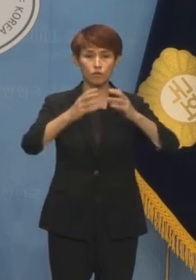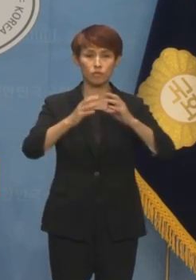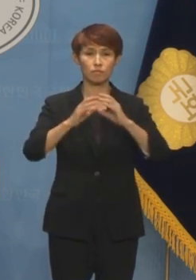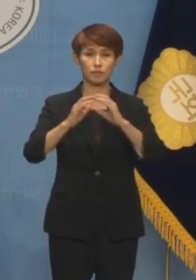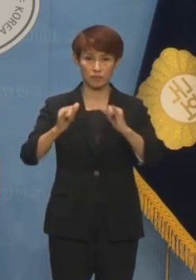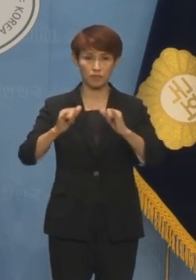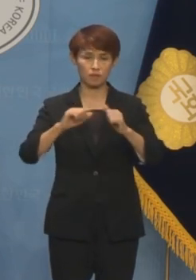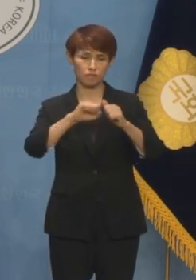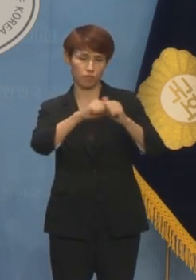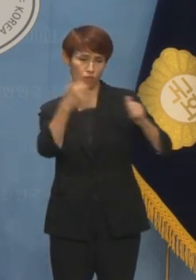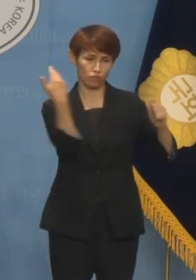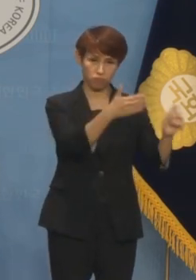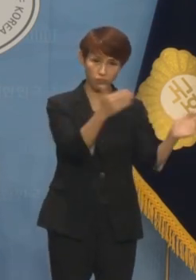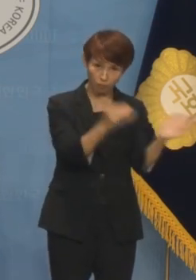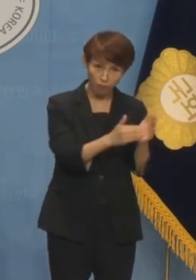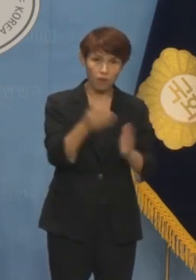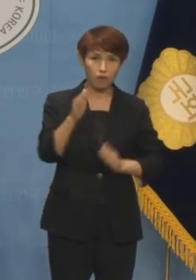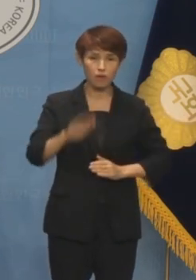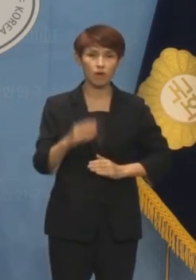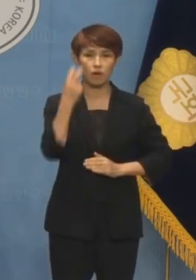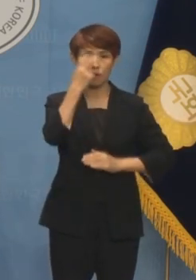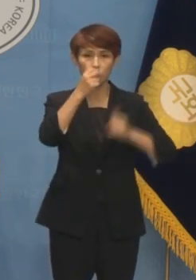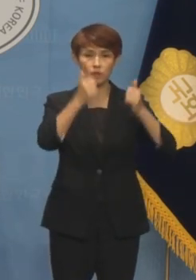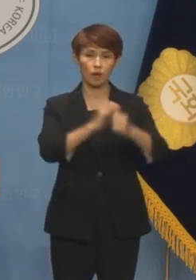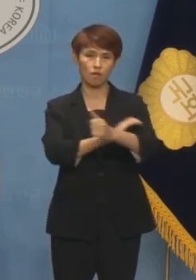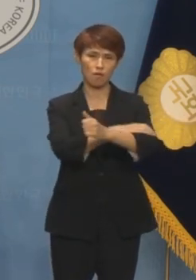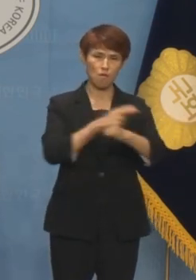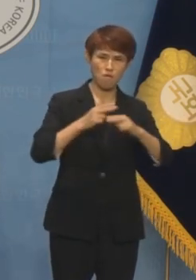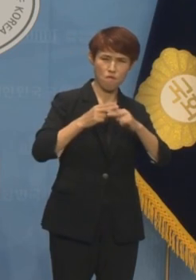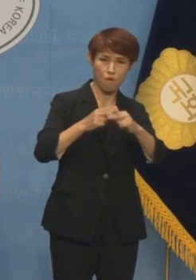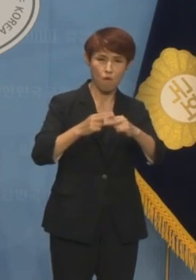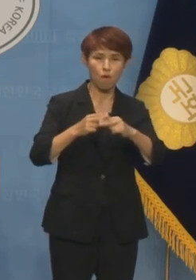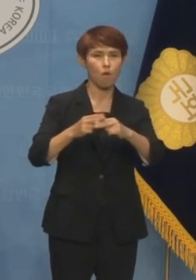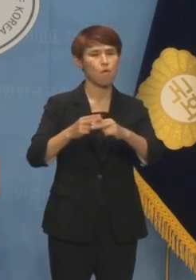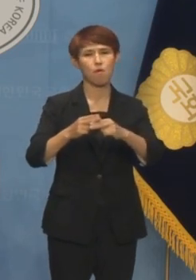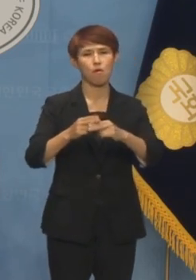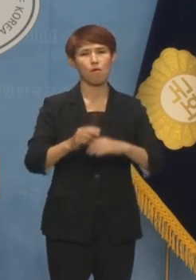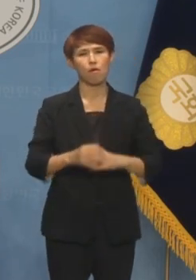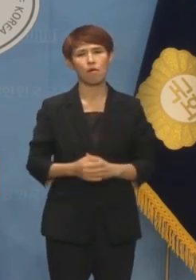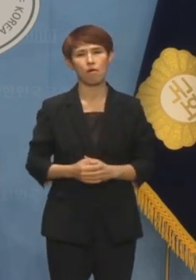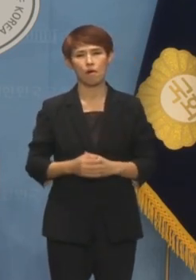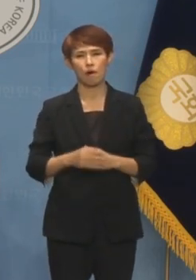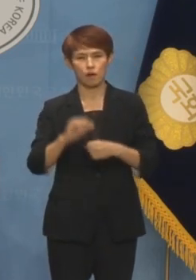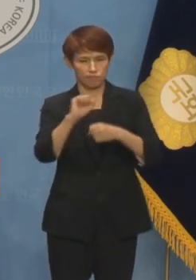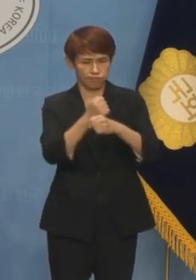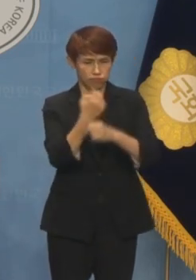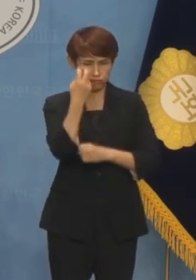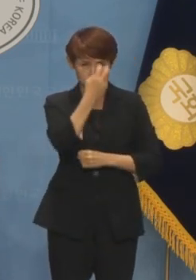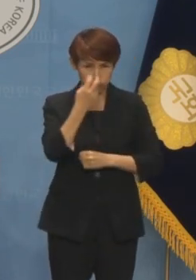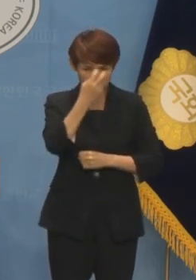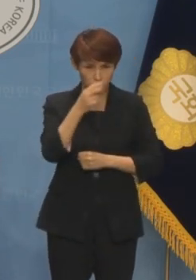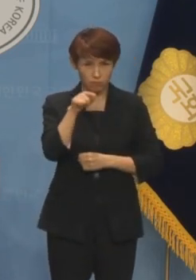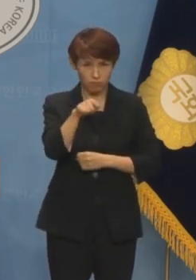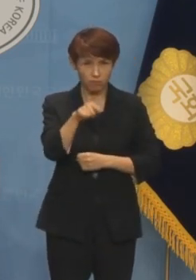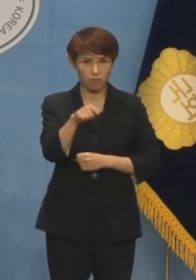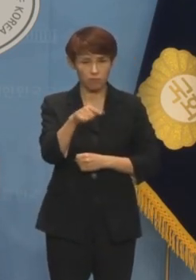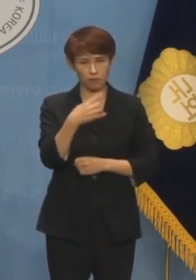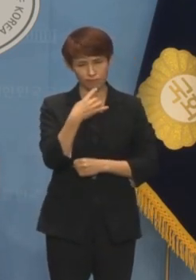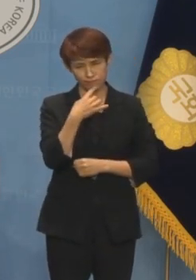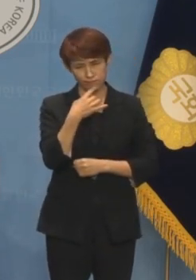심판에도 불구하고 검사 독재 정권이 여전히 수사농단, 조작수사에 대한 삐뚤어진